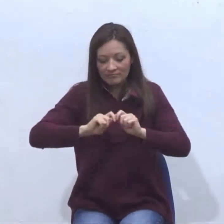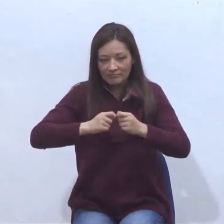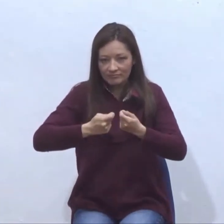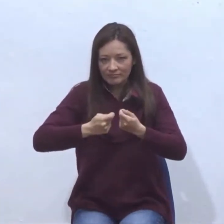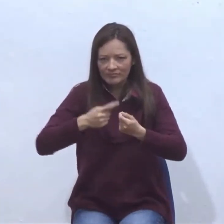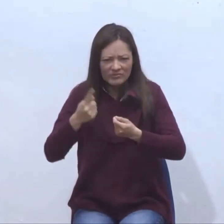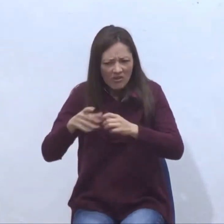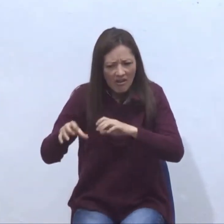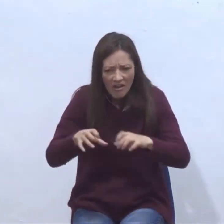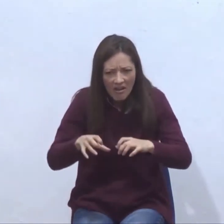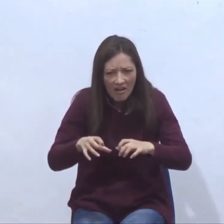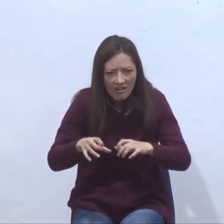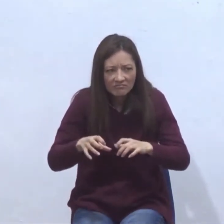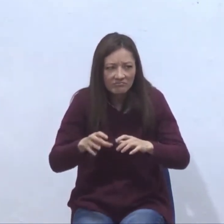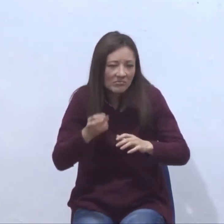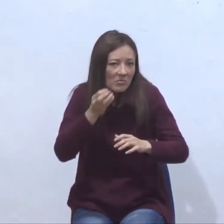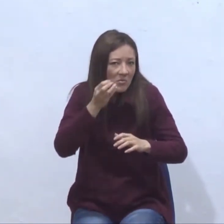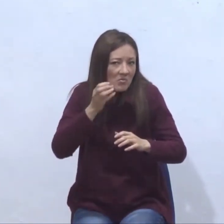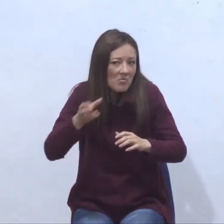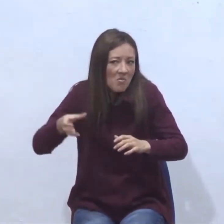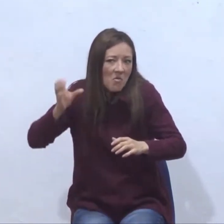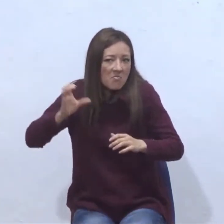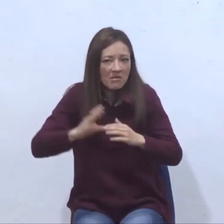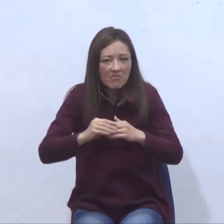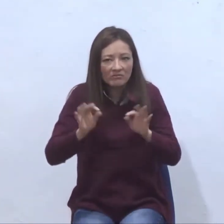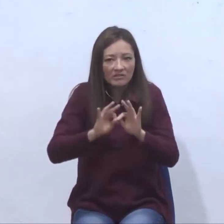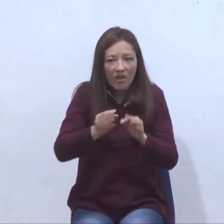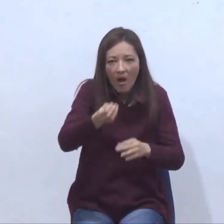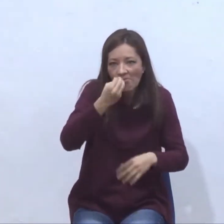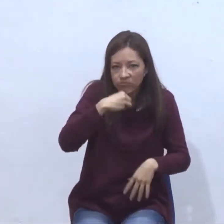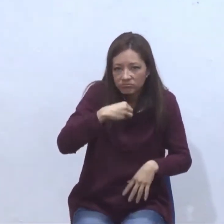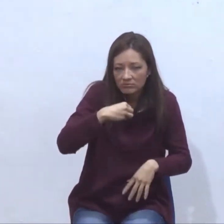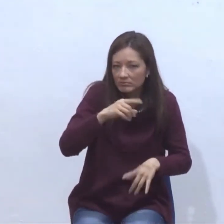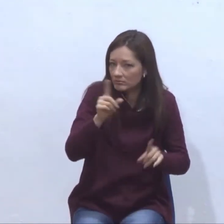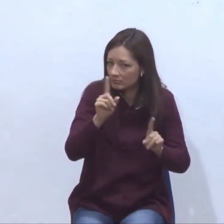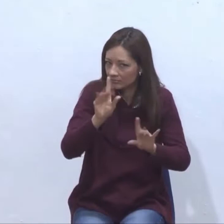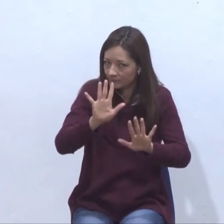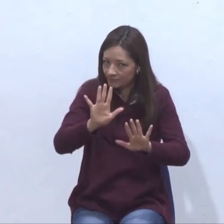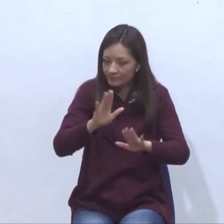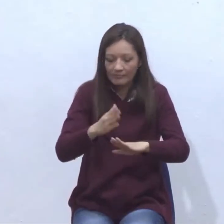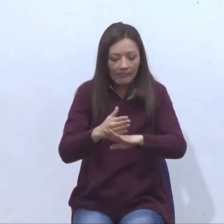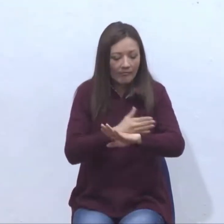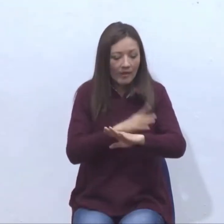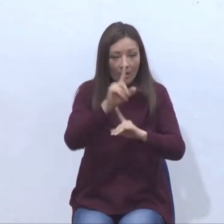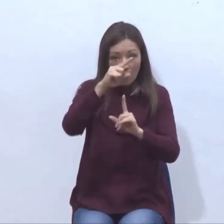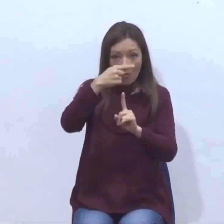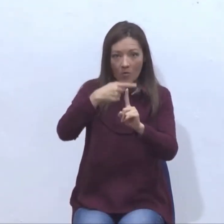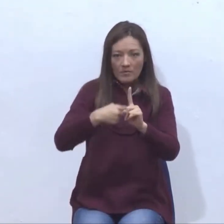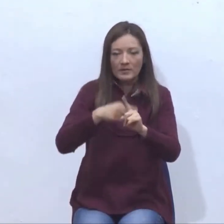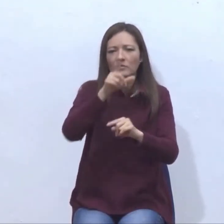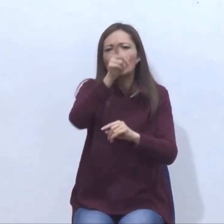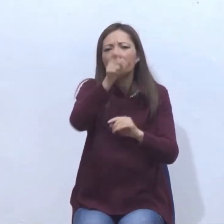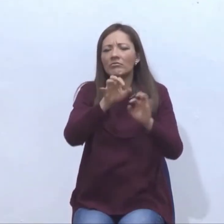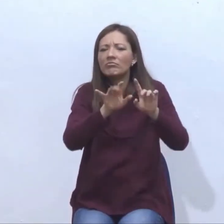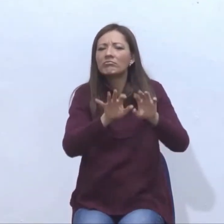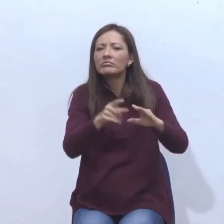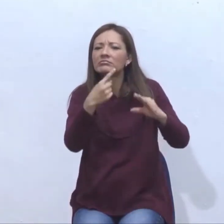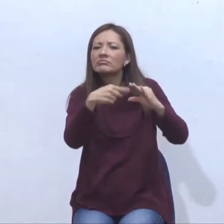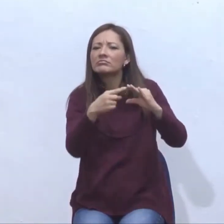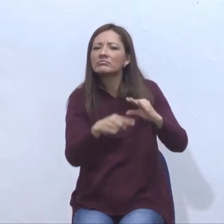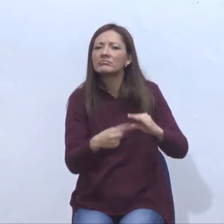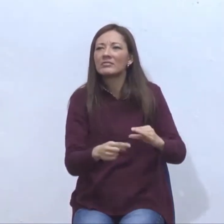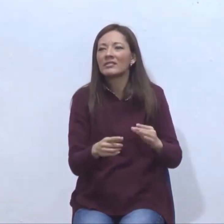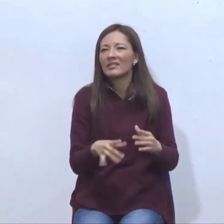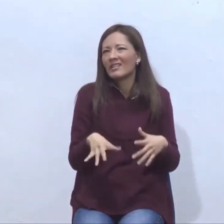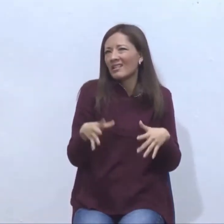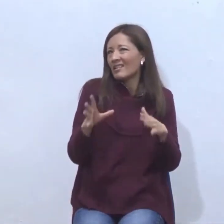de eso. O sea, no se trata de una copa y de un pan. Hace un mes alguien decía en las redes como si